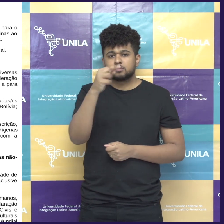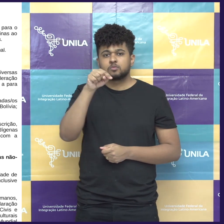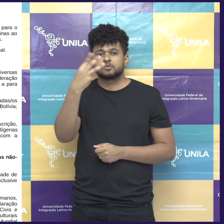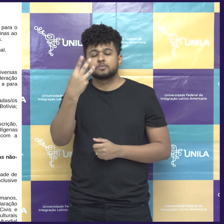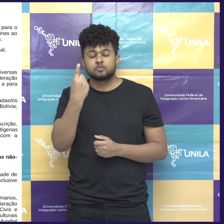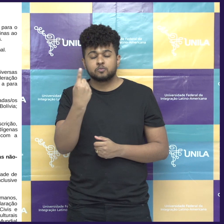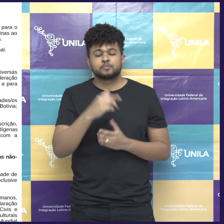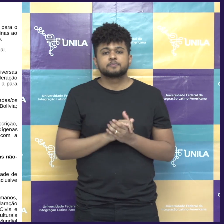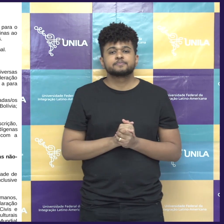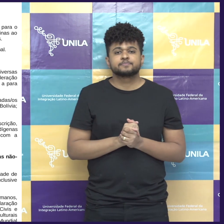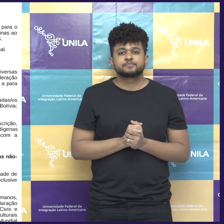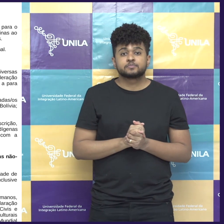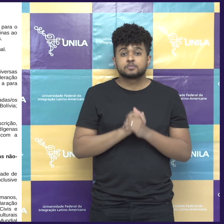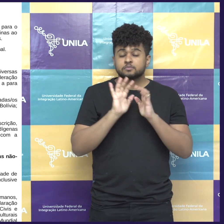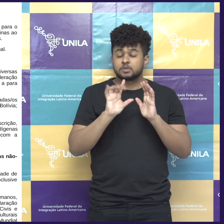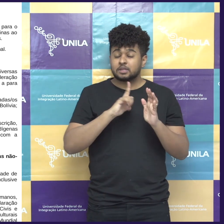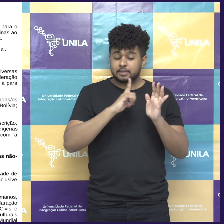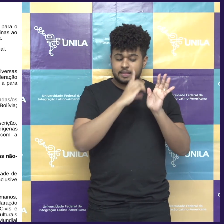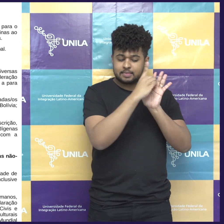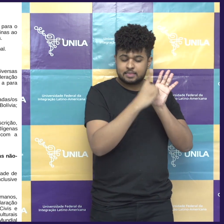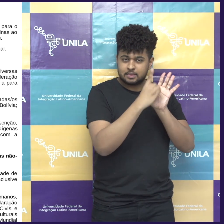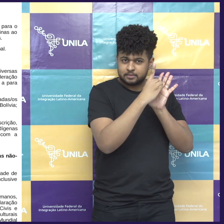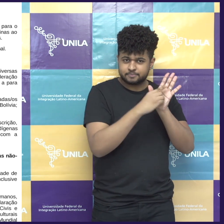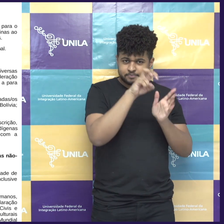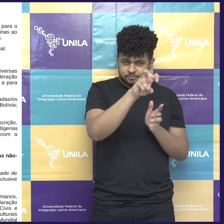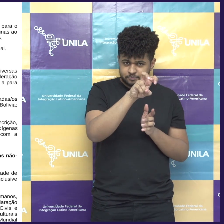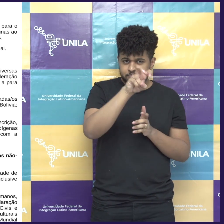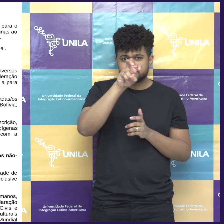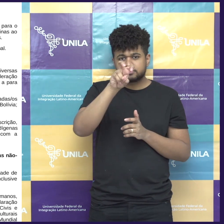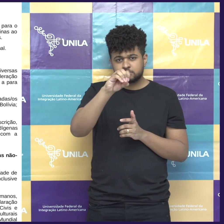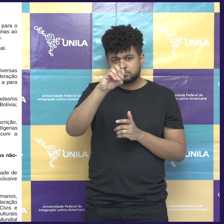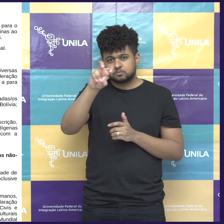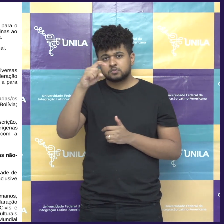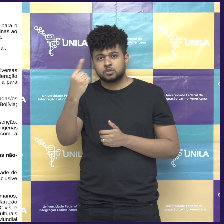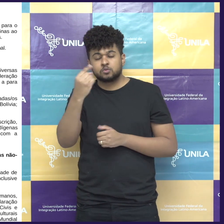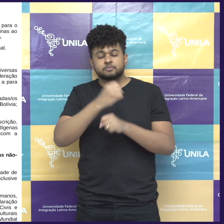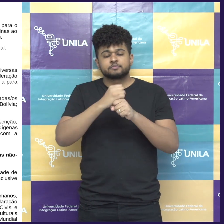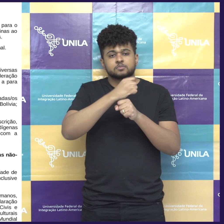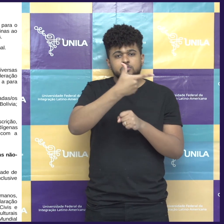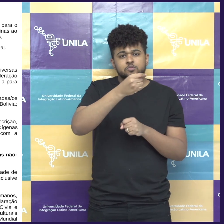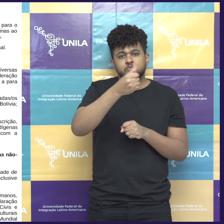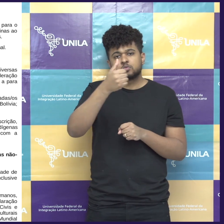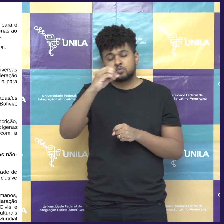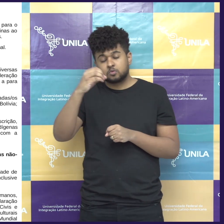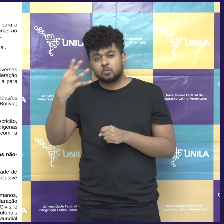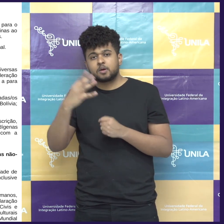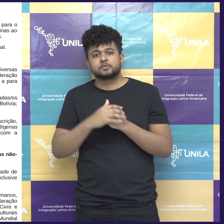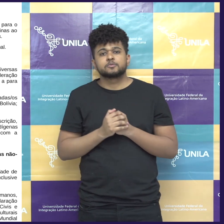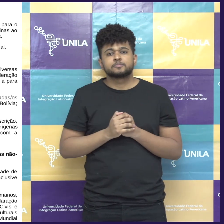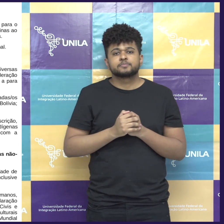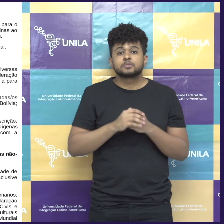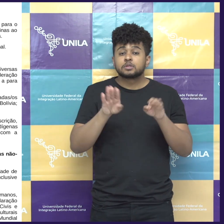3.3.1. Considerando o Decreto 5.051 de 2004